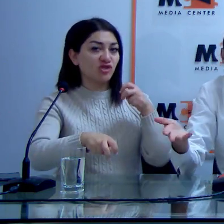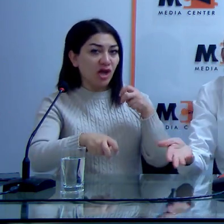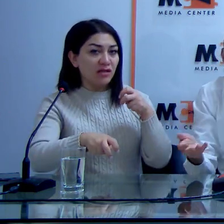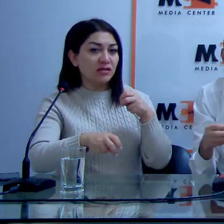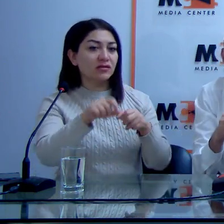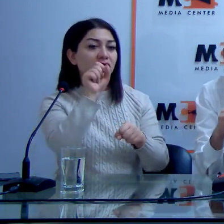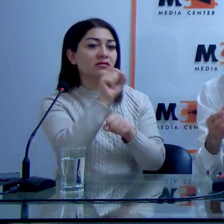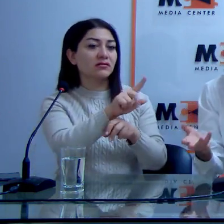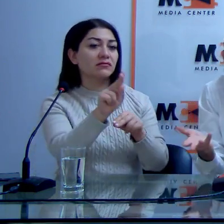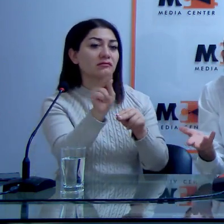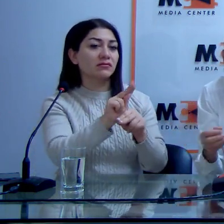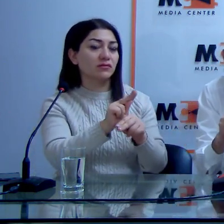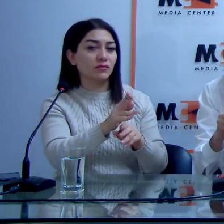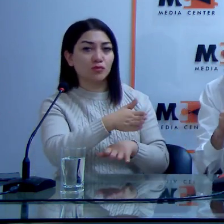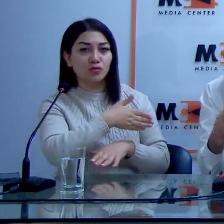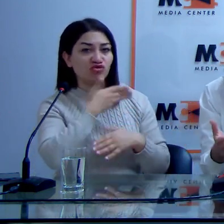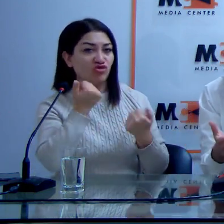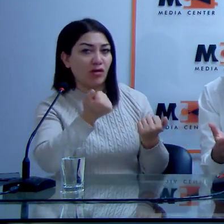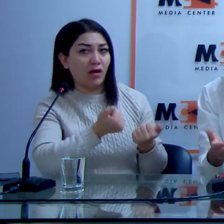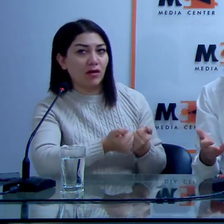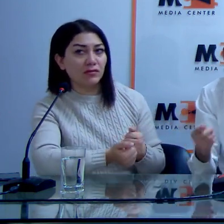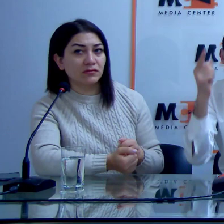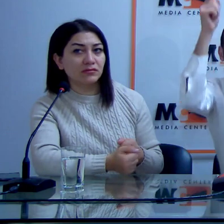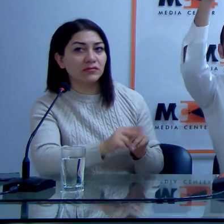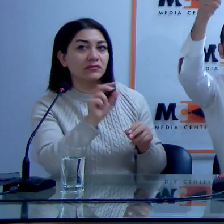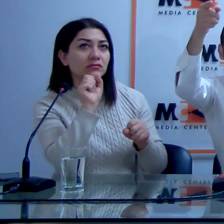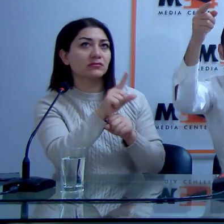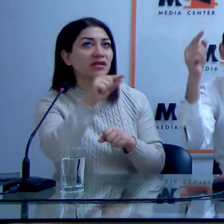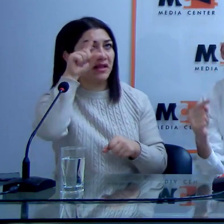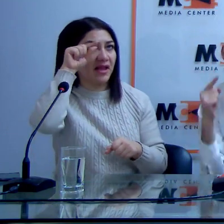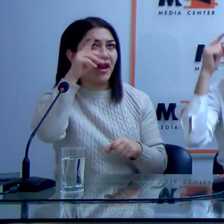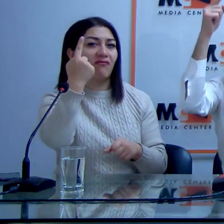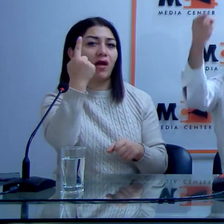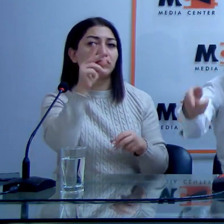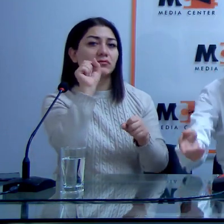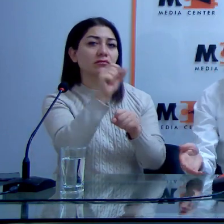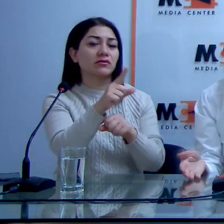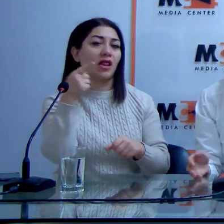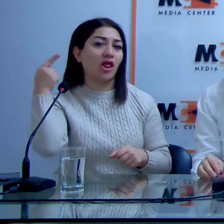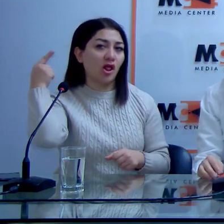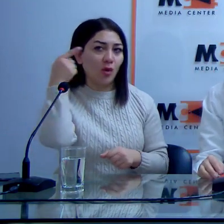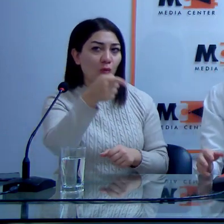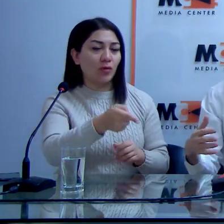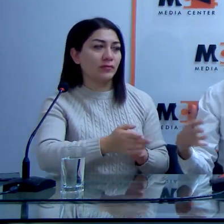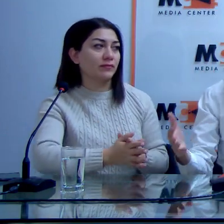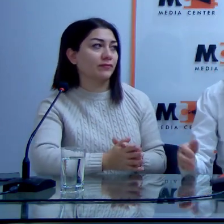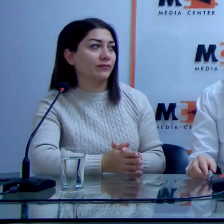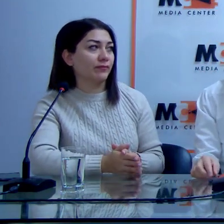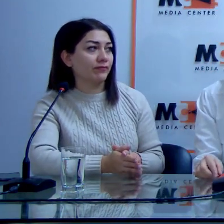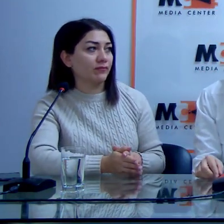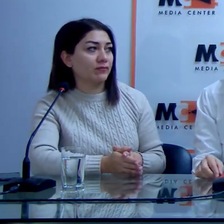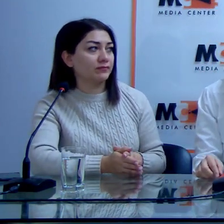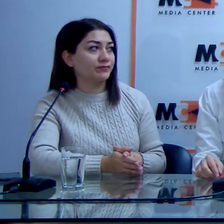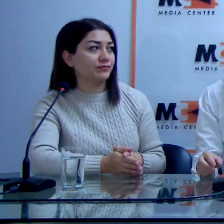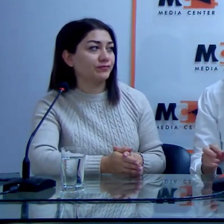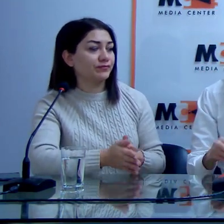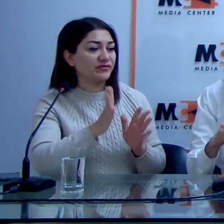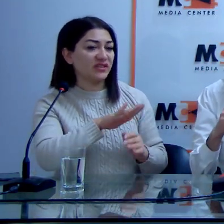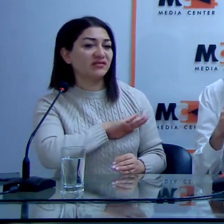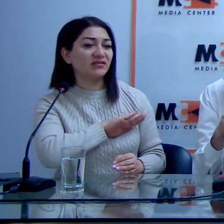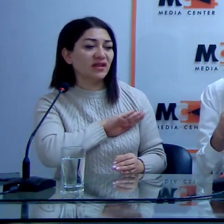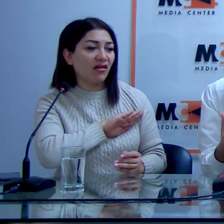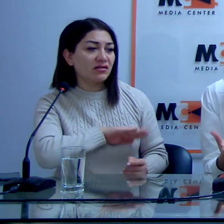for Tekit Timid for Pelanduruk, Hilly Paduba, Tad Hilva, Tad Tedder, Yan Tampa for